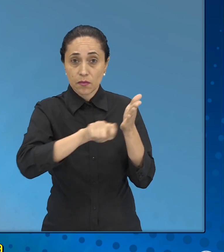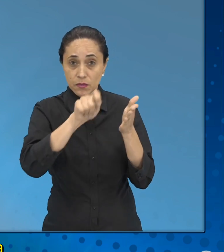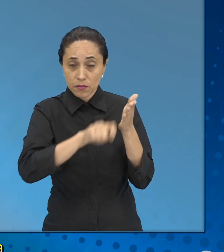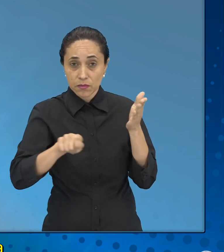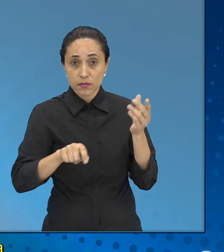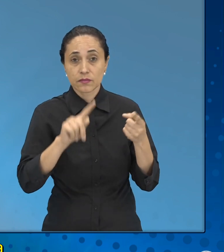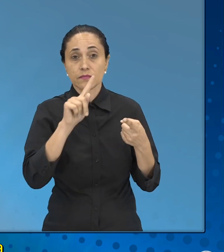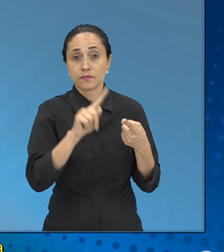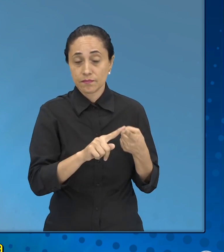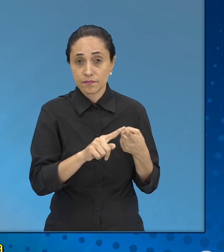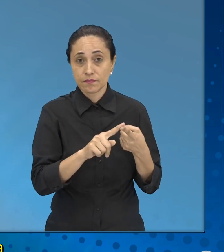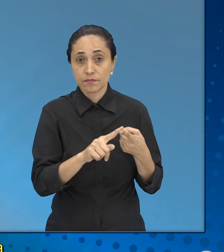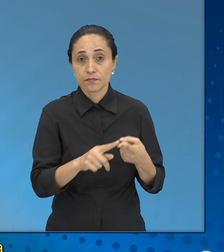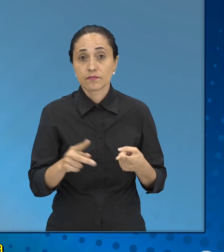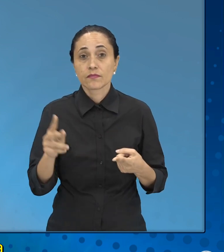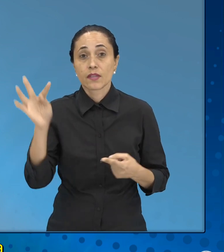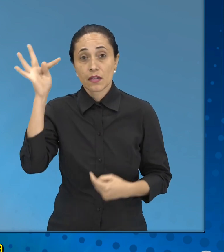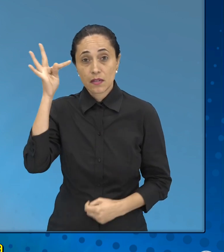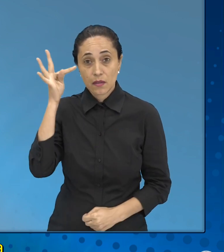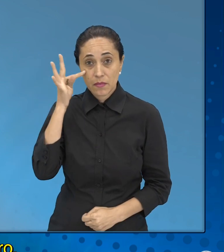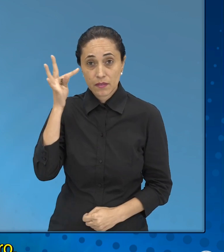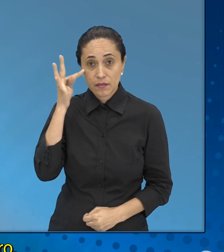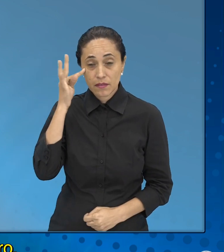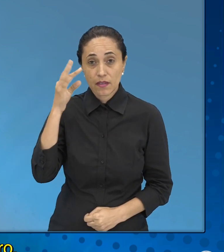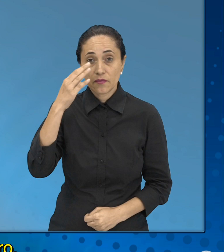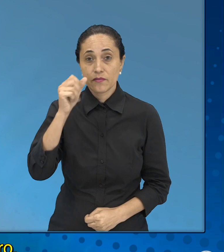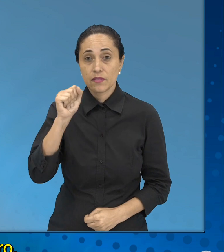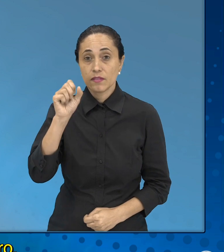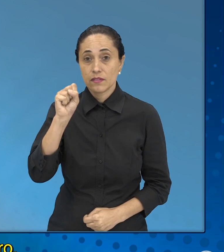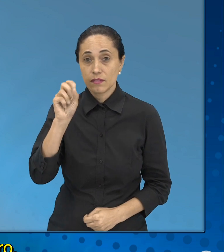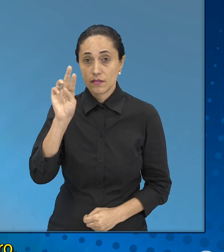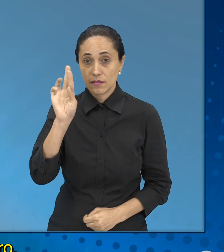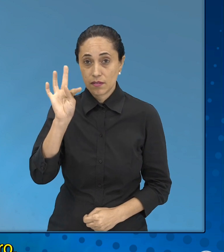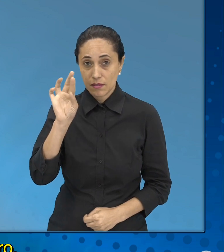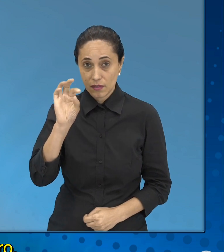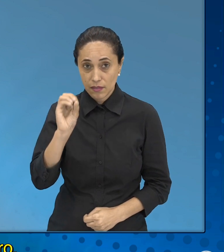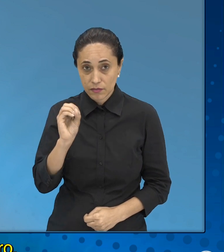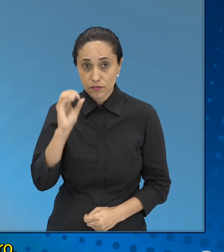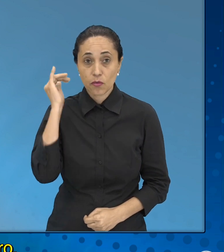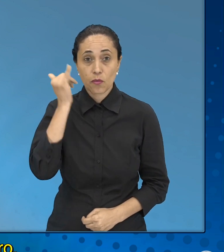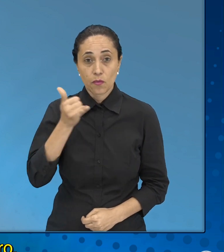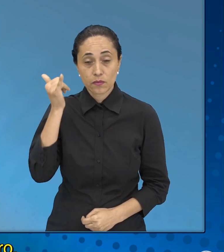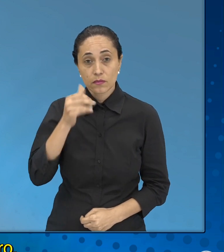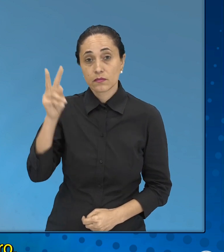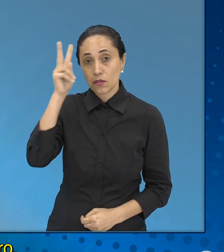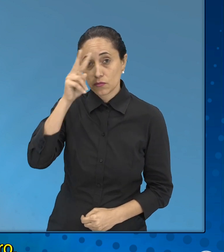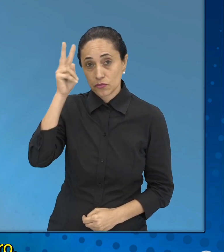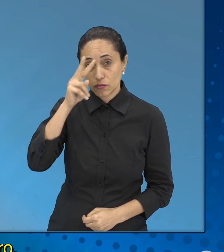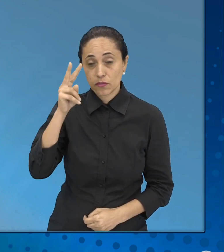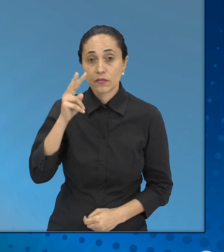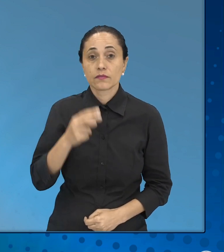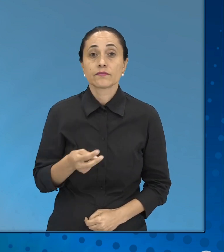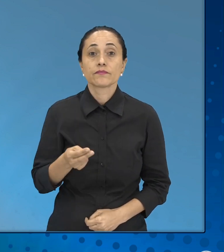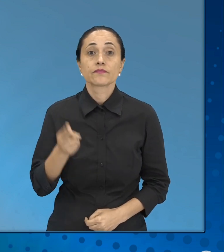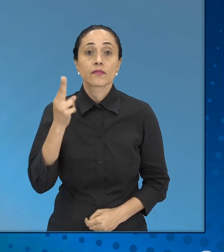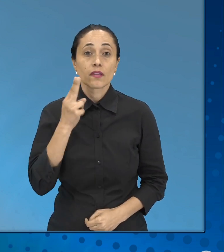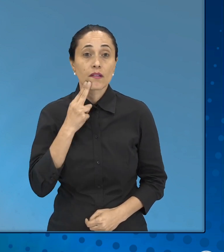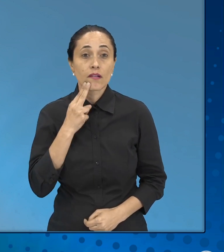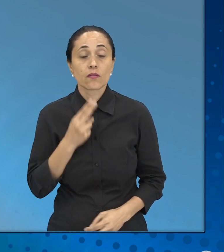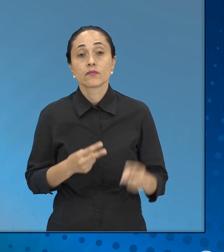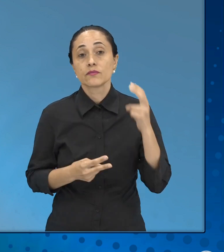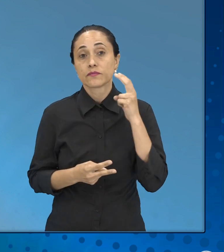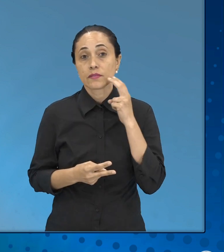com referência aos seguintes autores: Lebedef Castro, com a Contação de Histórias,